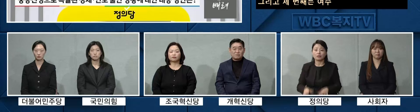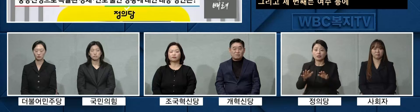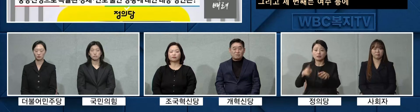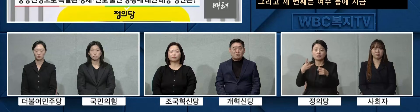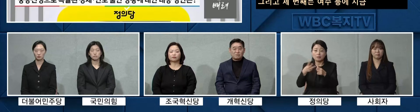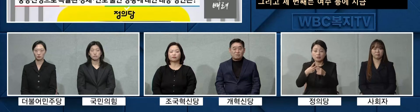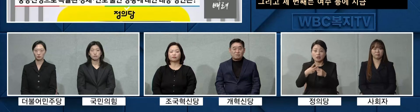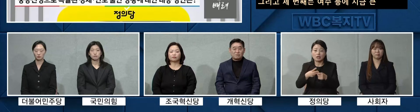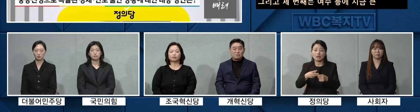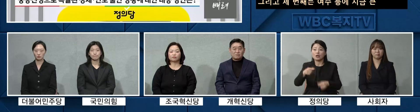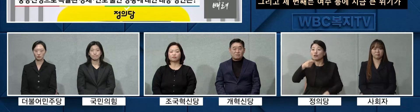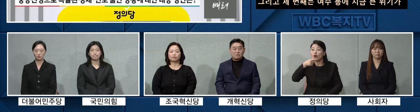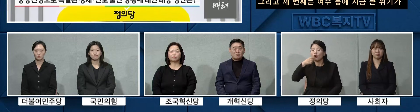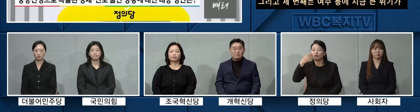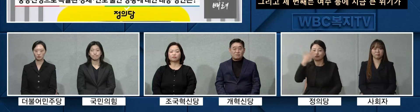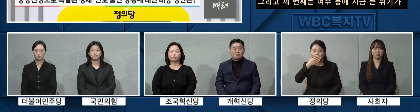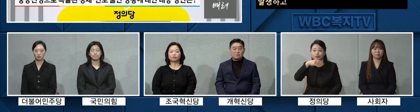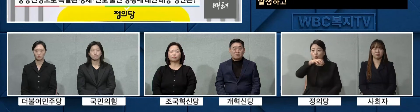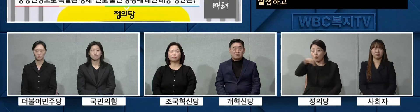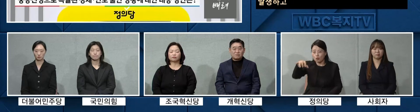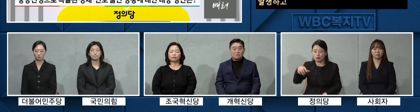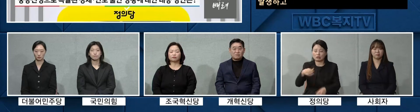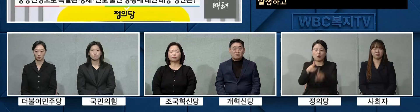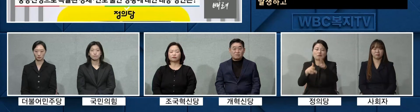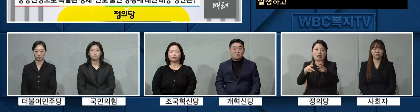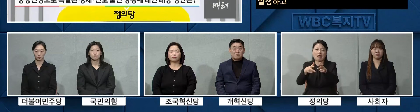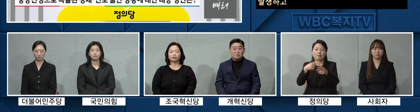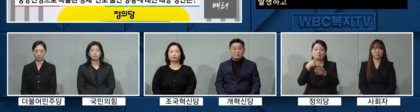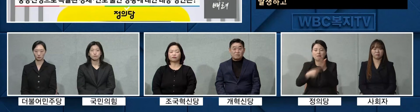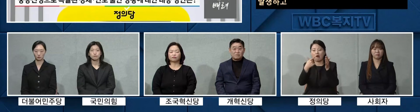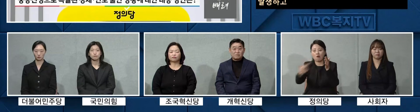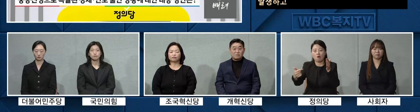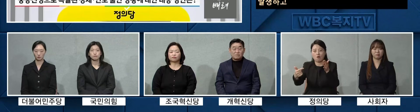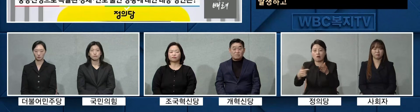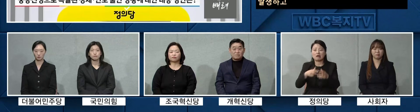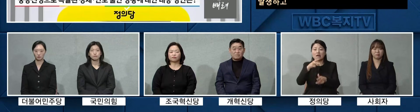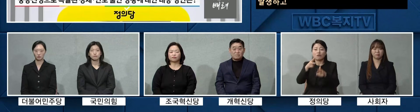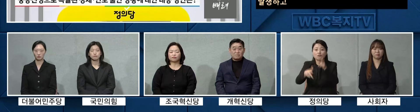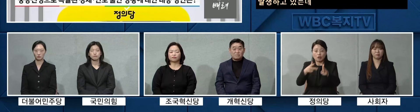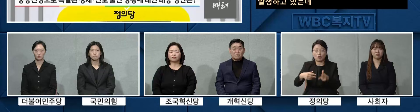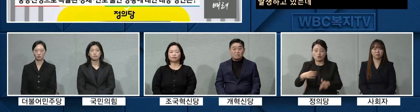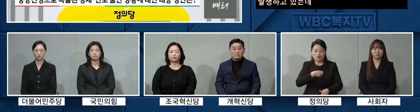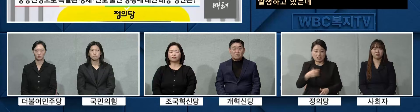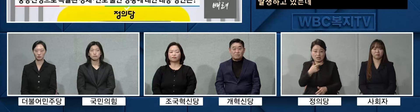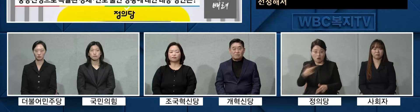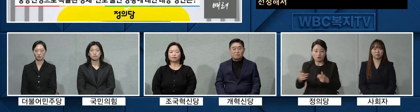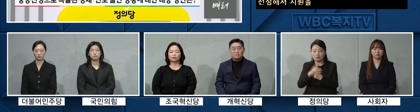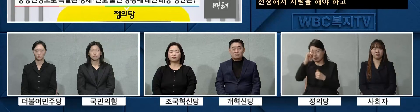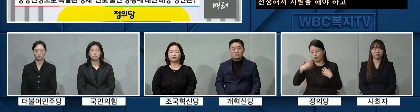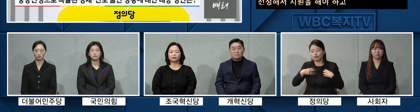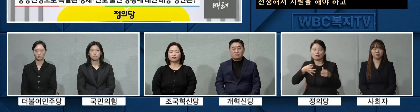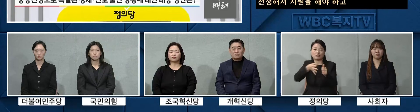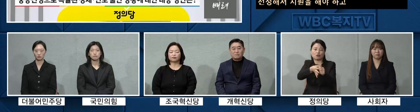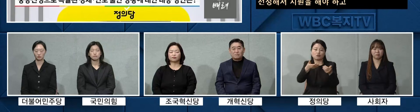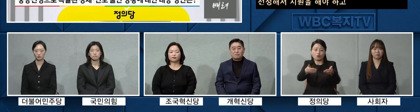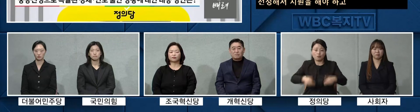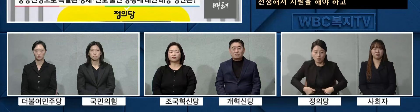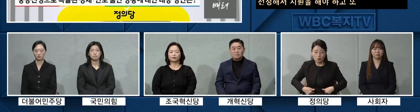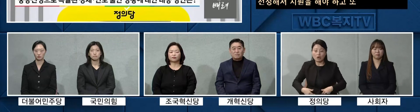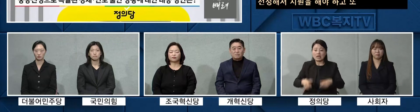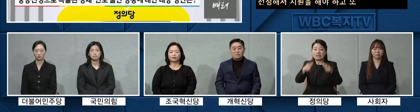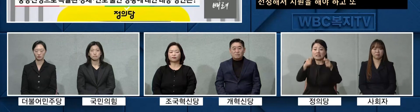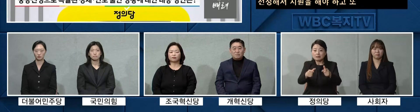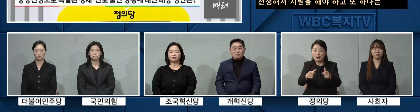있는데 이 산업위기 대응 특별지역으로 선정해서 지원을 해야 되고, 또 하나는 지방정부에게 실질적인